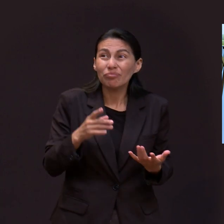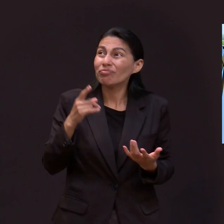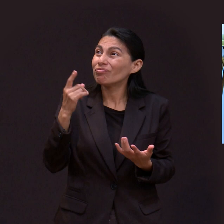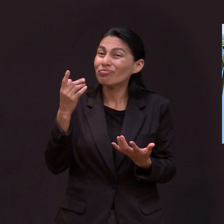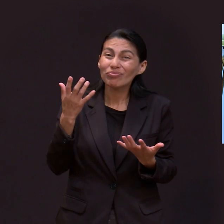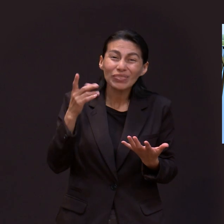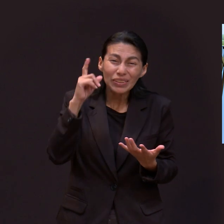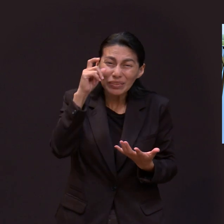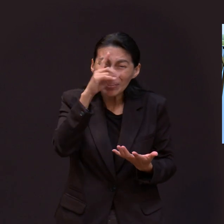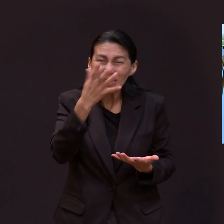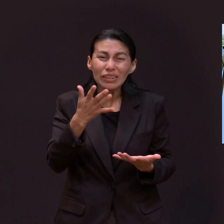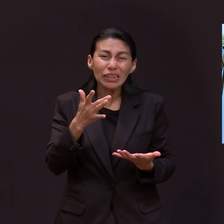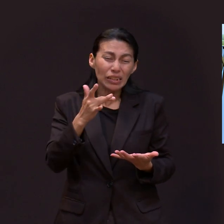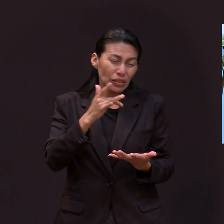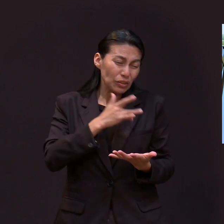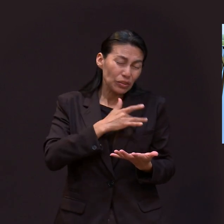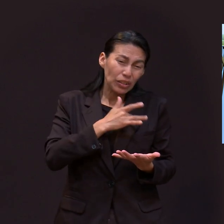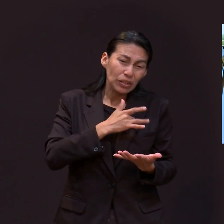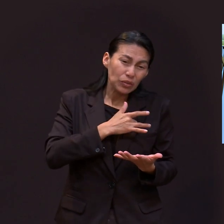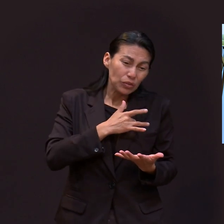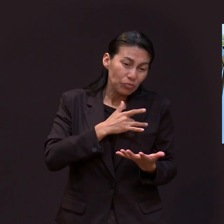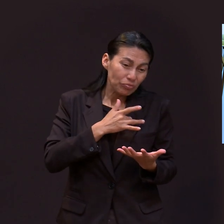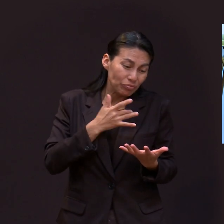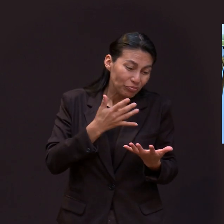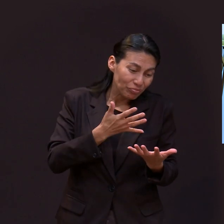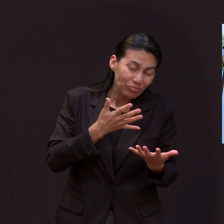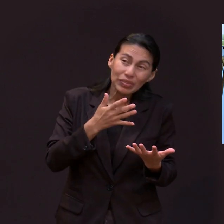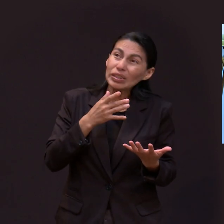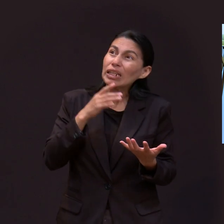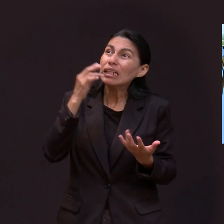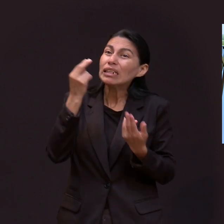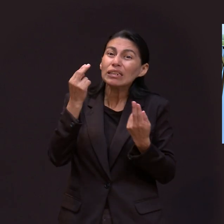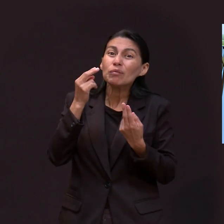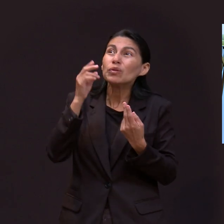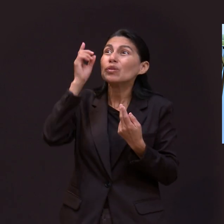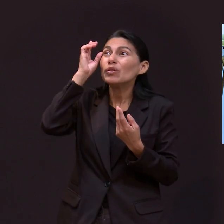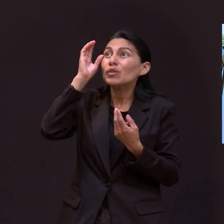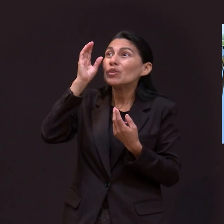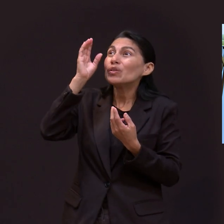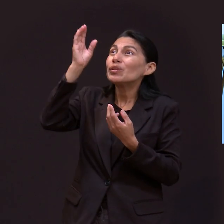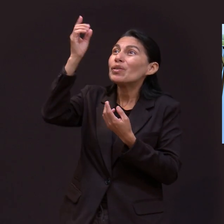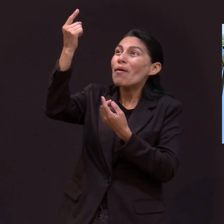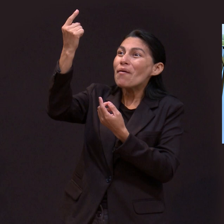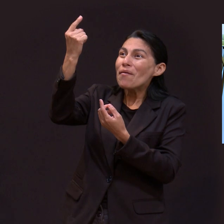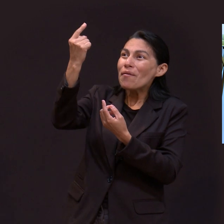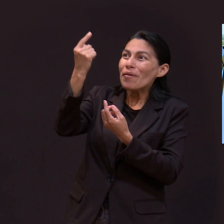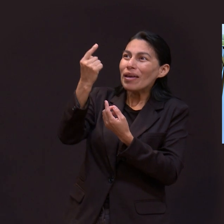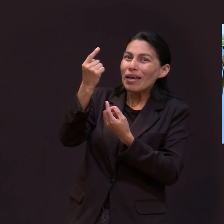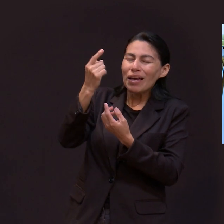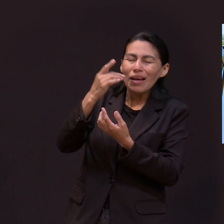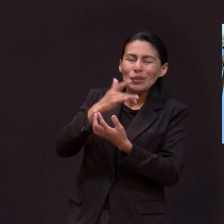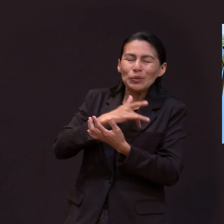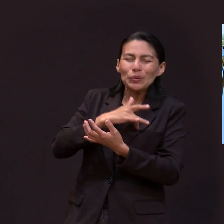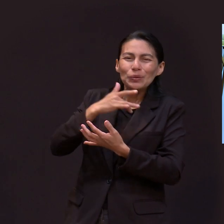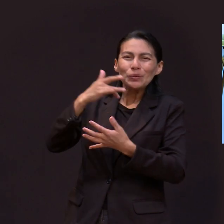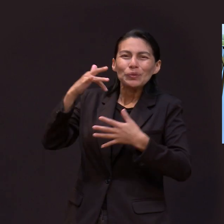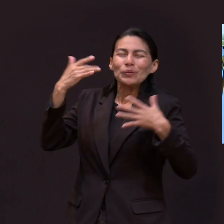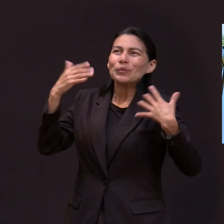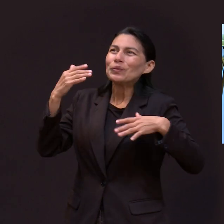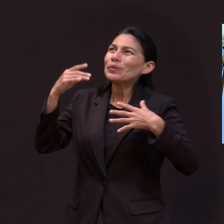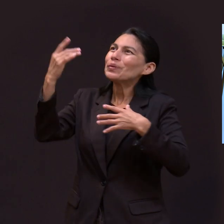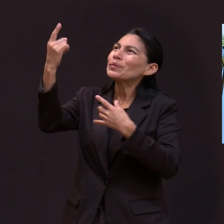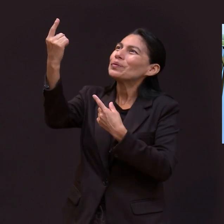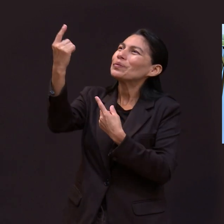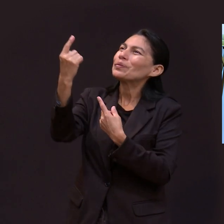venida de jesús donde nuestra nuestro corazón está colocado de tal manera pues que